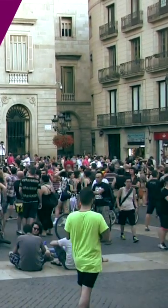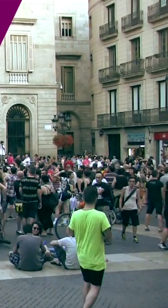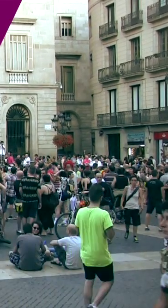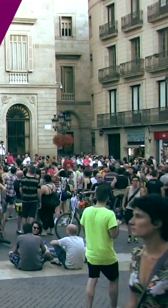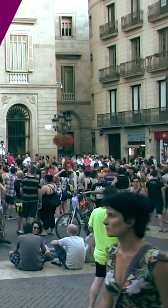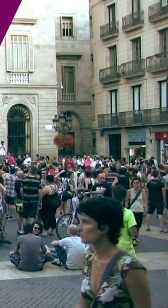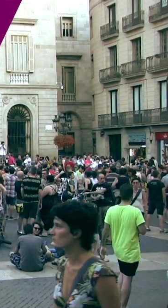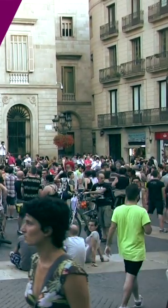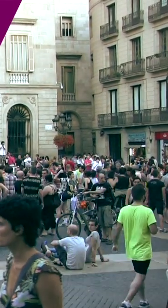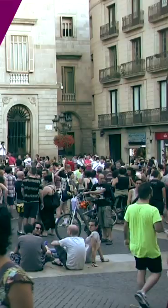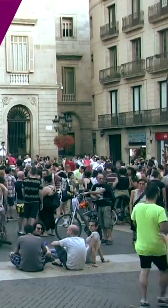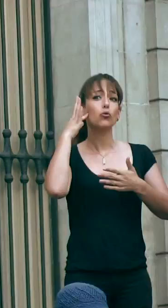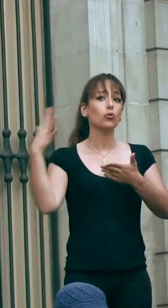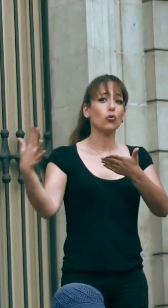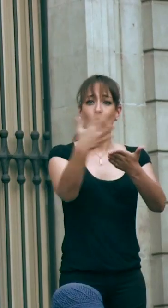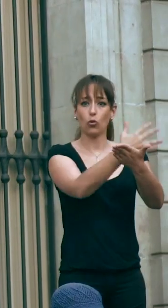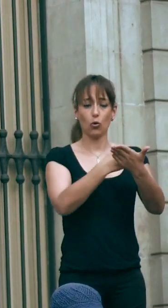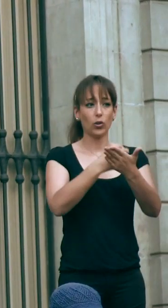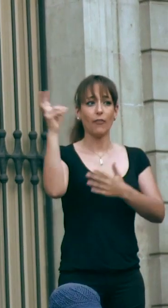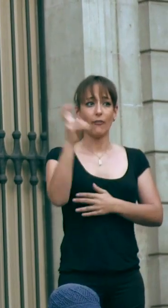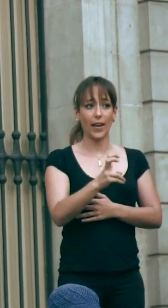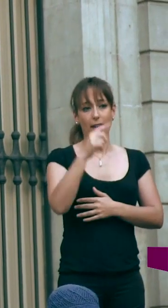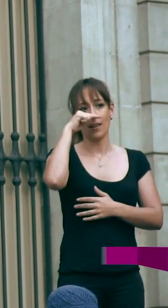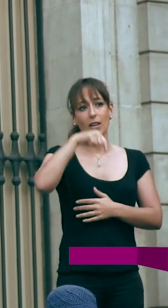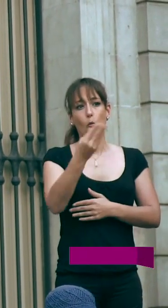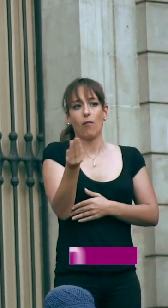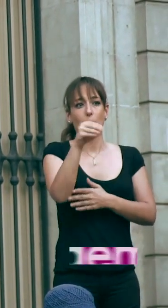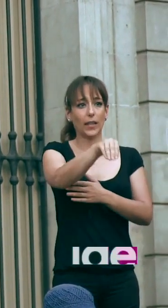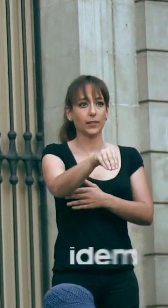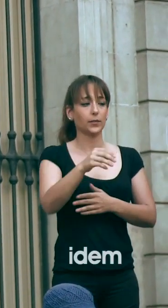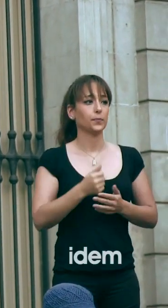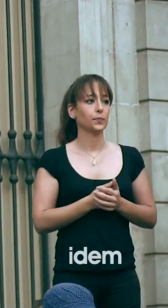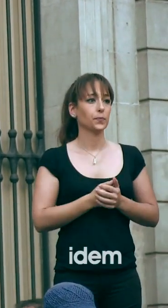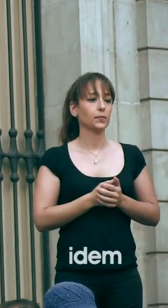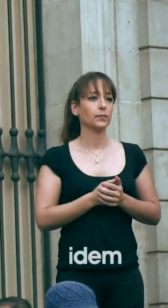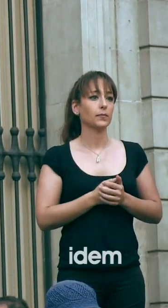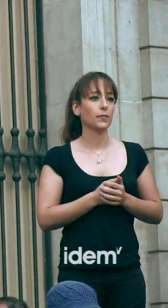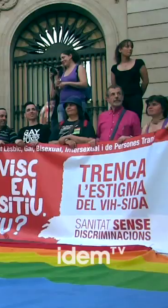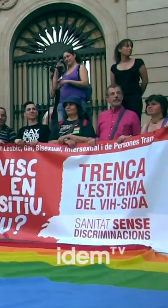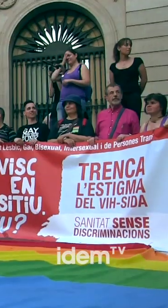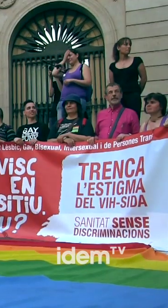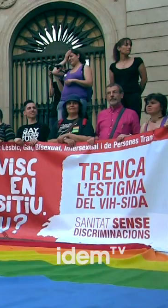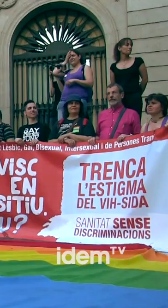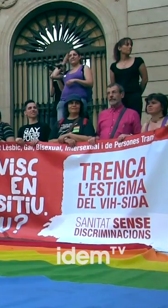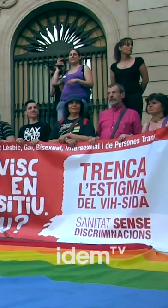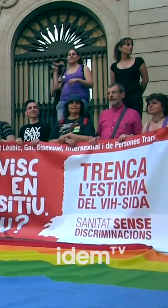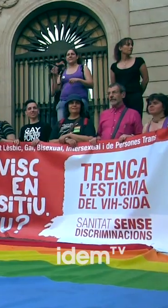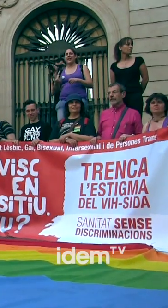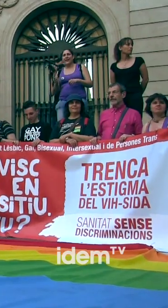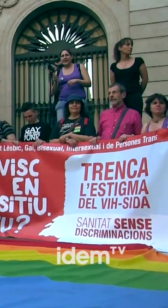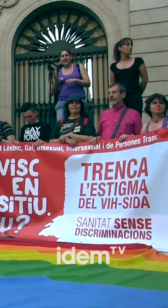agrair-vos a totes i tots que estigueu aquí, que heu vingut un any més, que nosaltres...